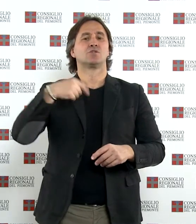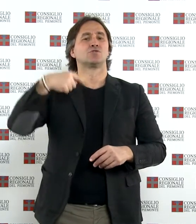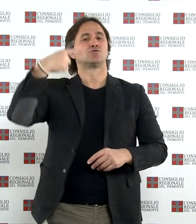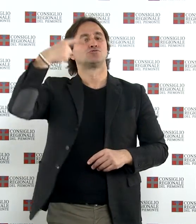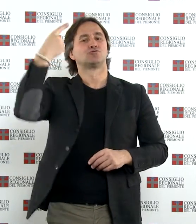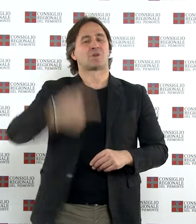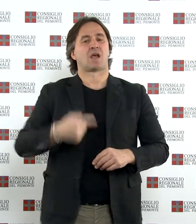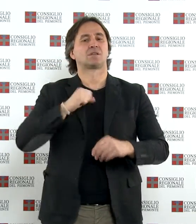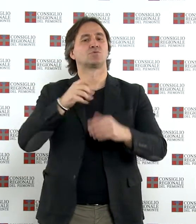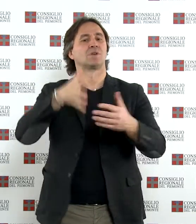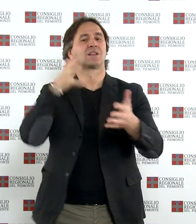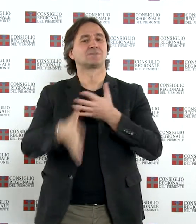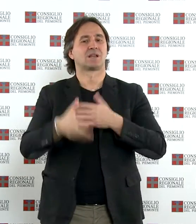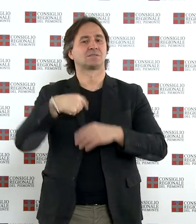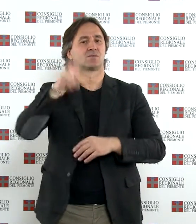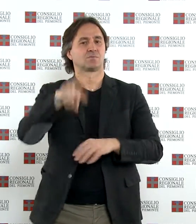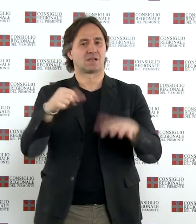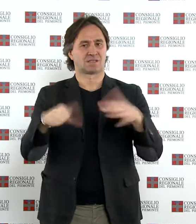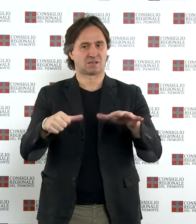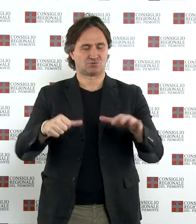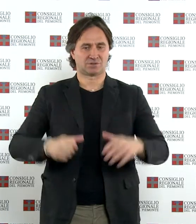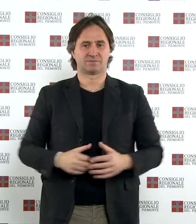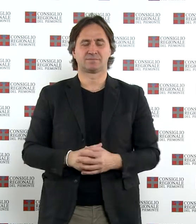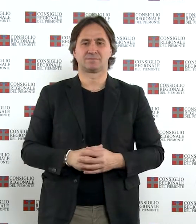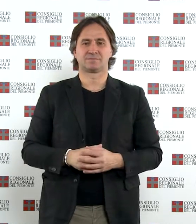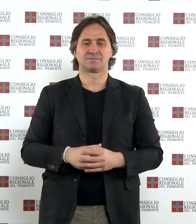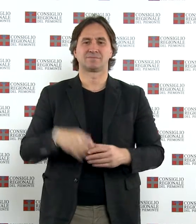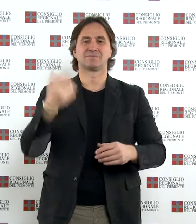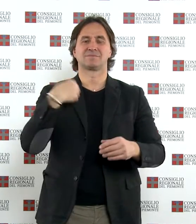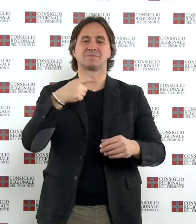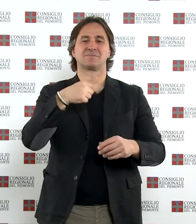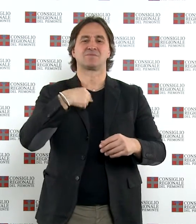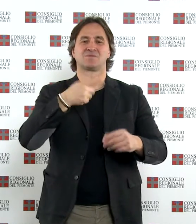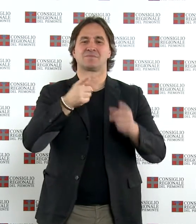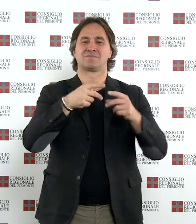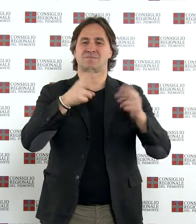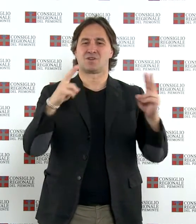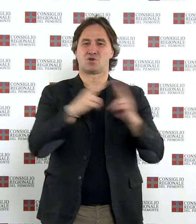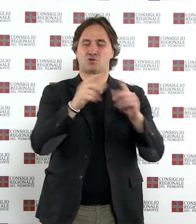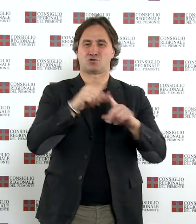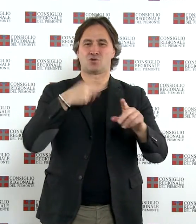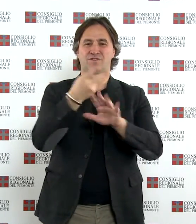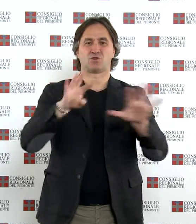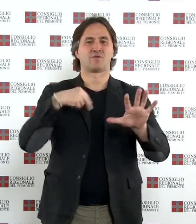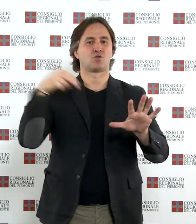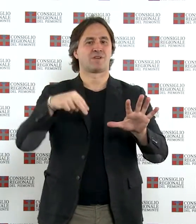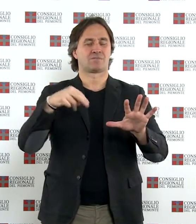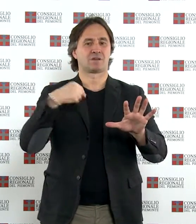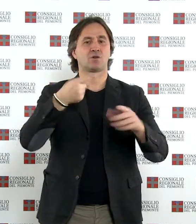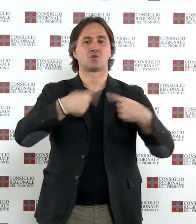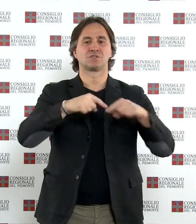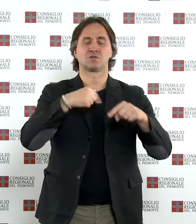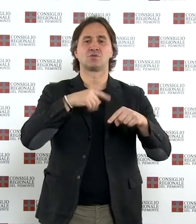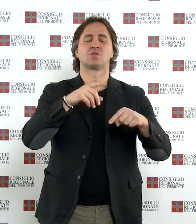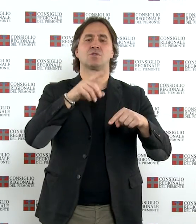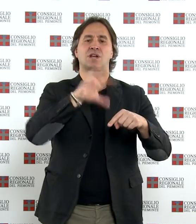Giornata della trasparenza 2016. In apertura della seduta del 29 novembre il Consiglio regionale ha commemorato Anna